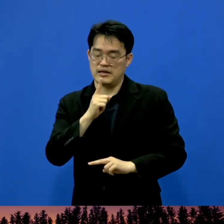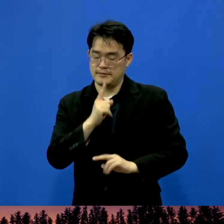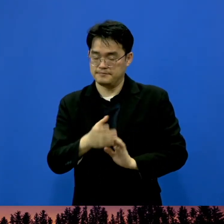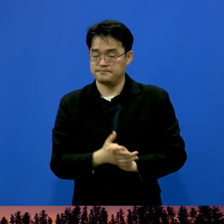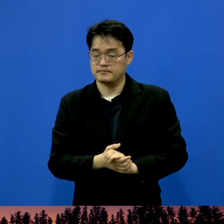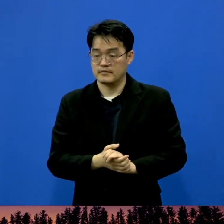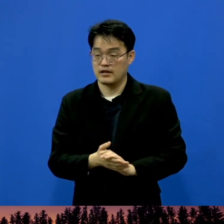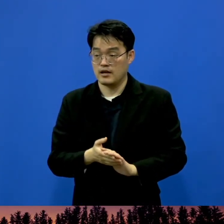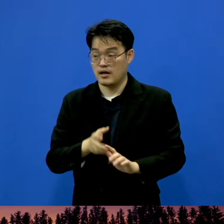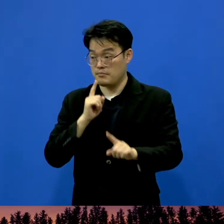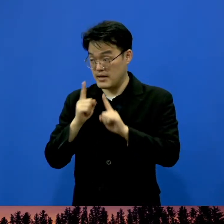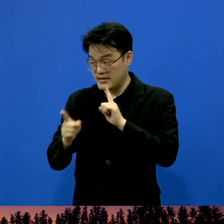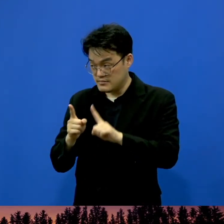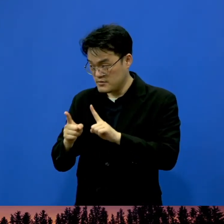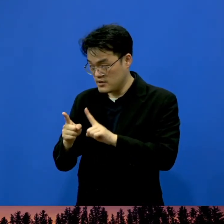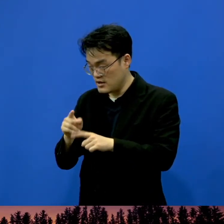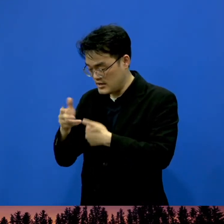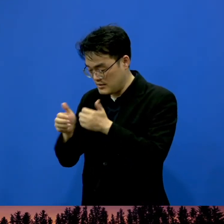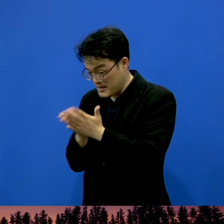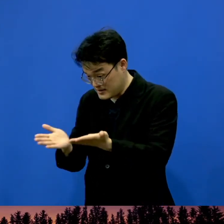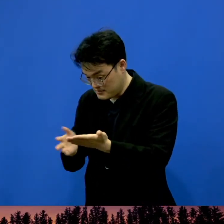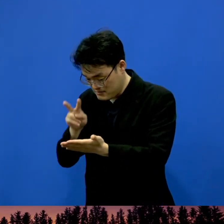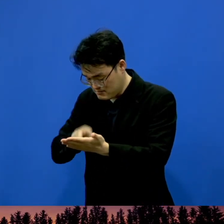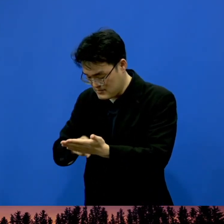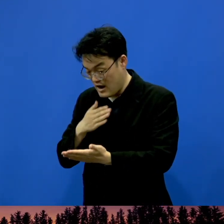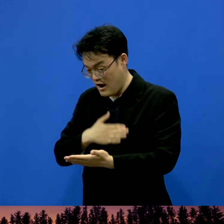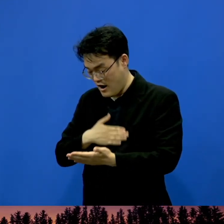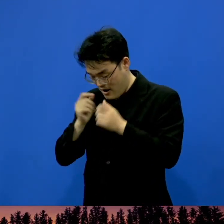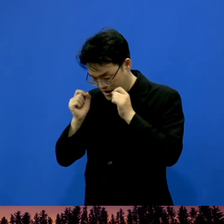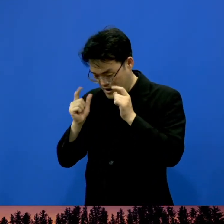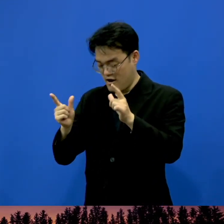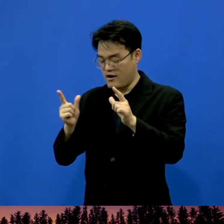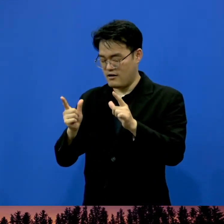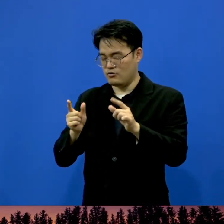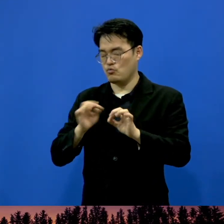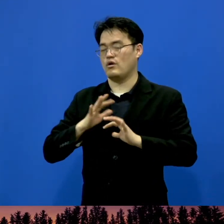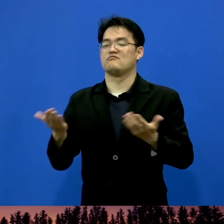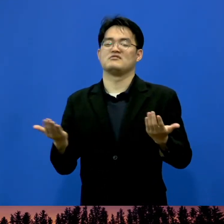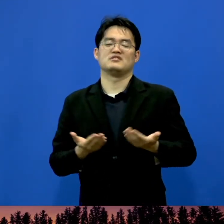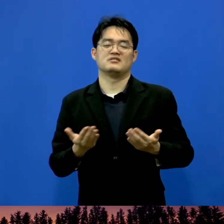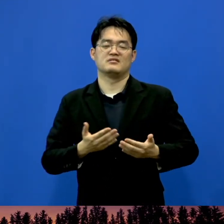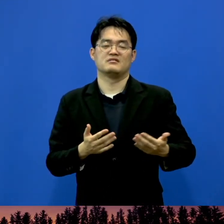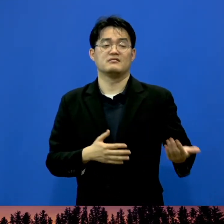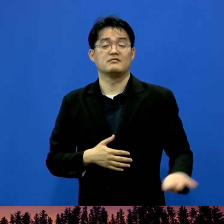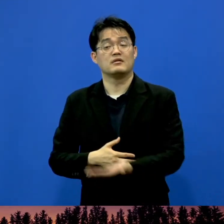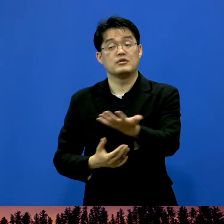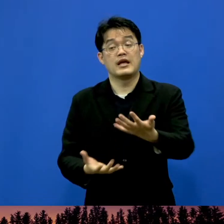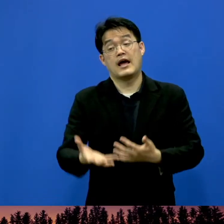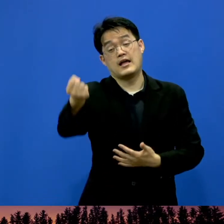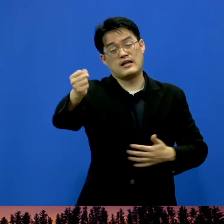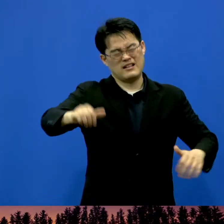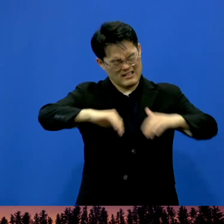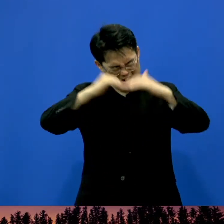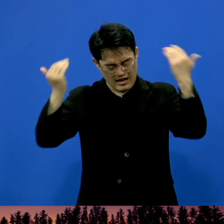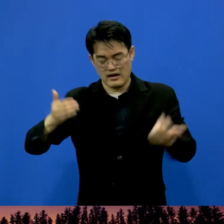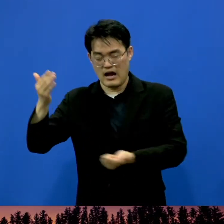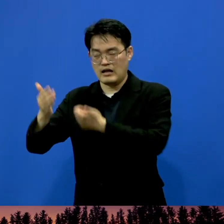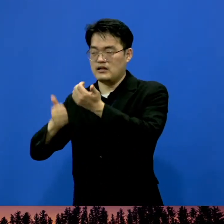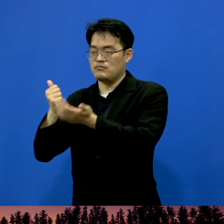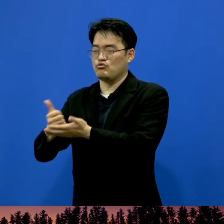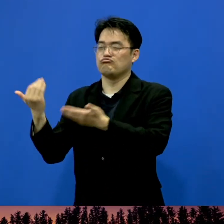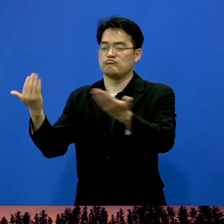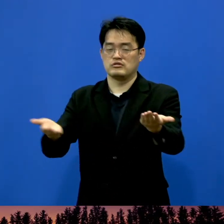알고 있다는 것, 그죠? 얼마나 어마어마한 거예요. 여러분이 가지고 있는 모든 건 다 하나님이 주신 거예요. 지금 내가